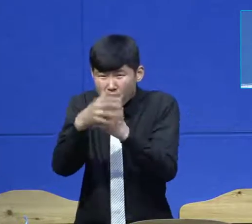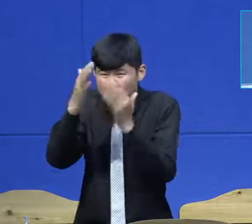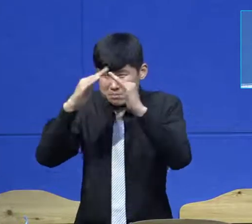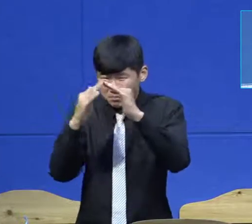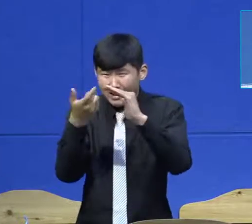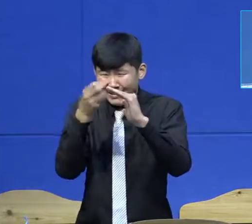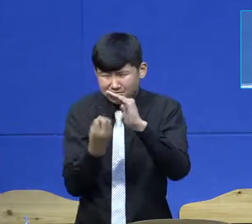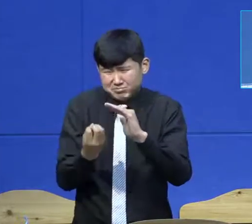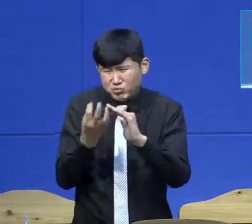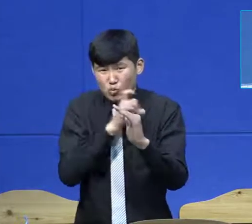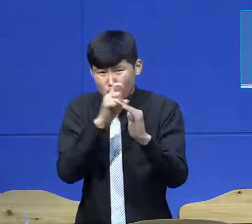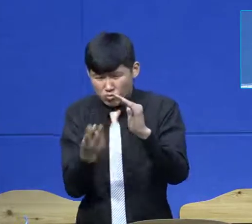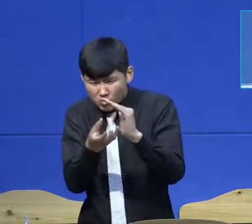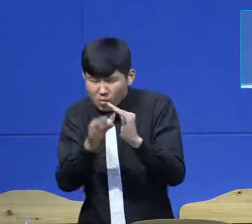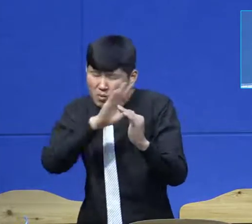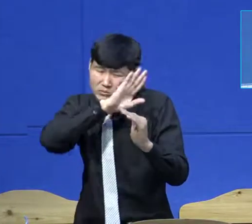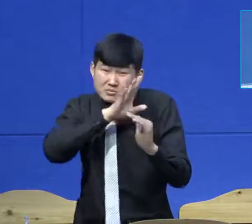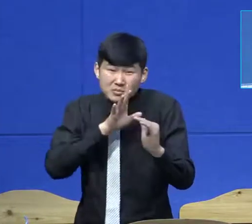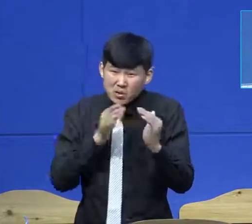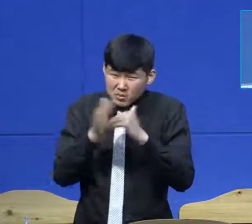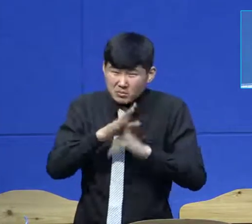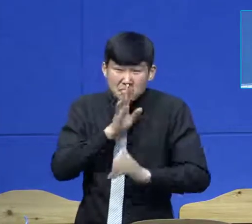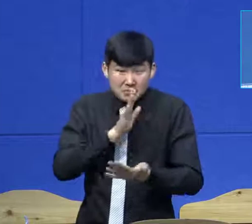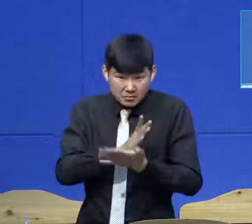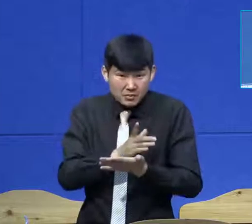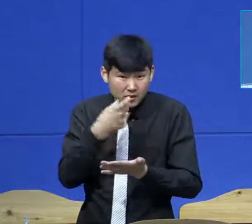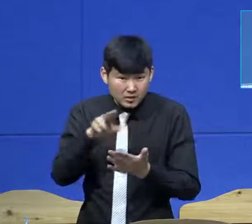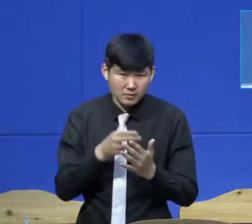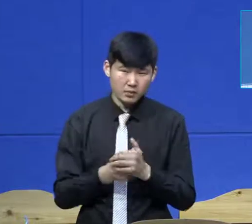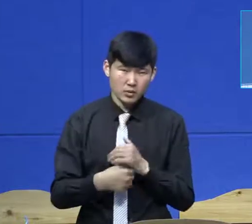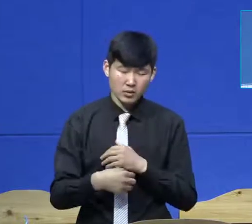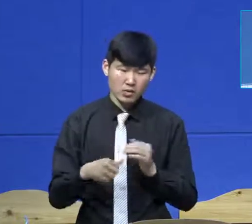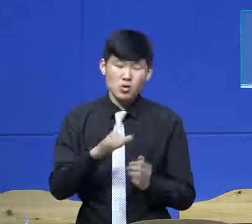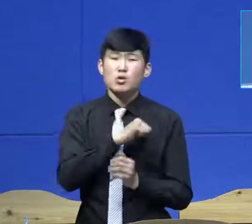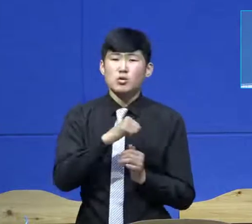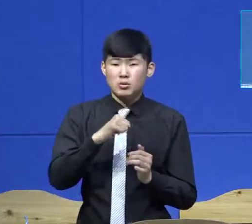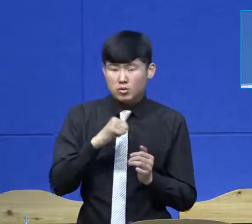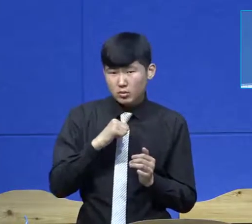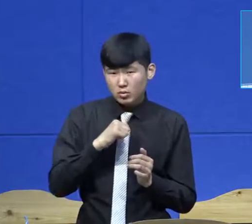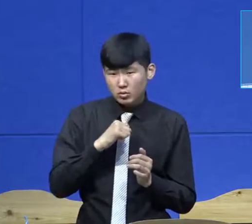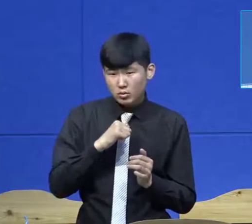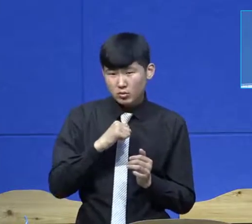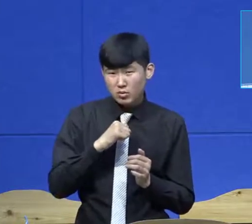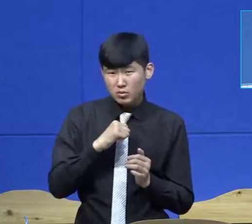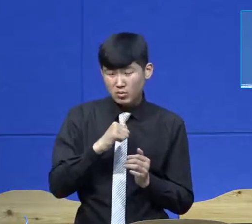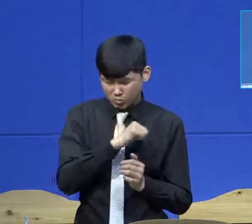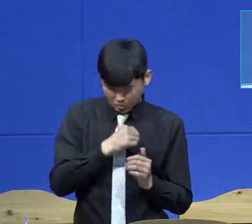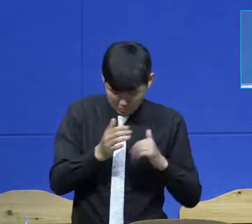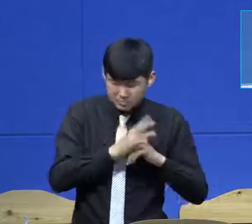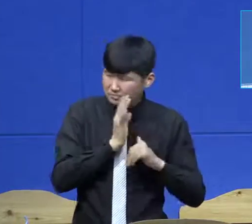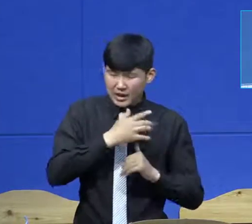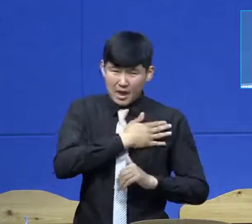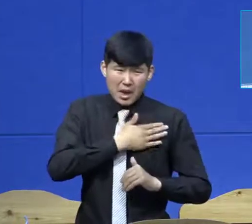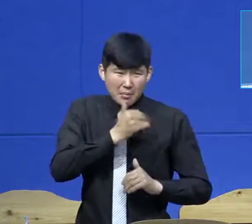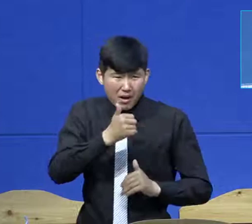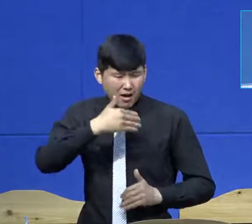өөрийнхөө өөр өвхөр байхад амиас